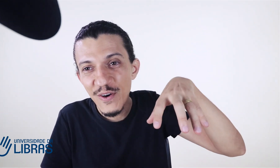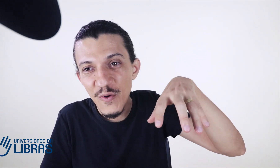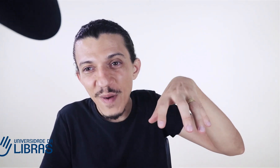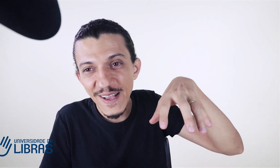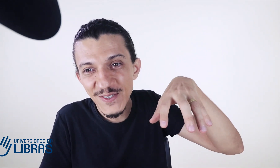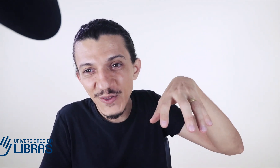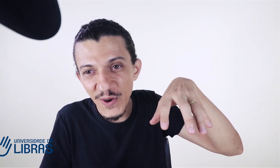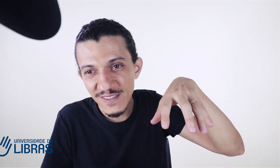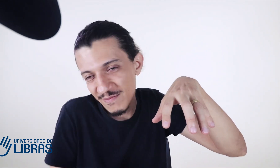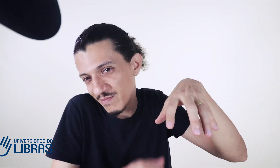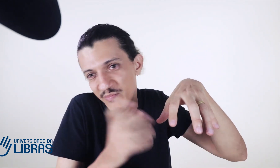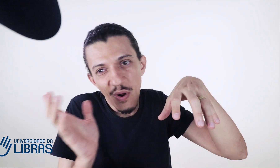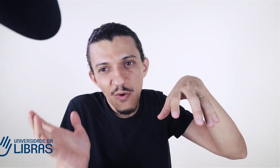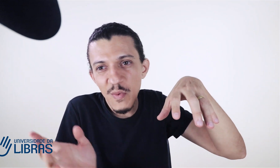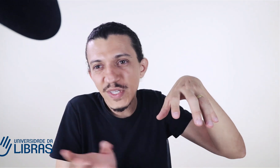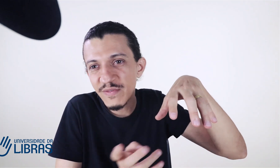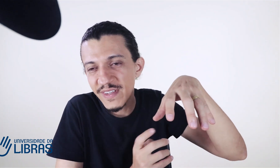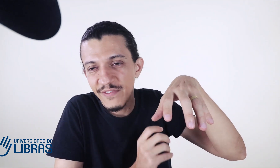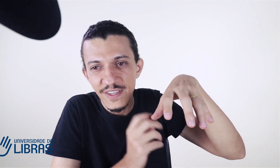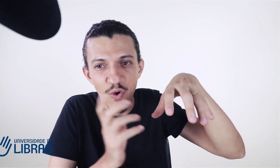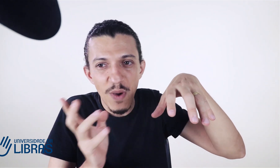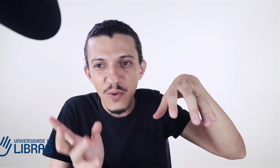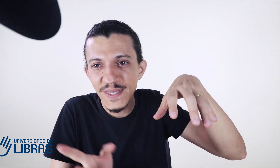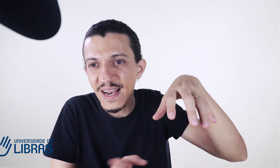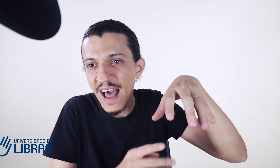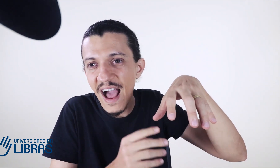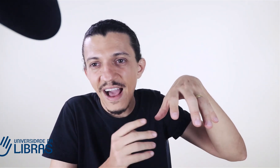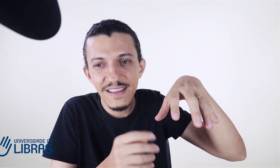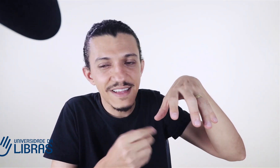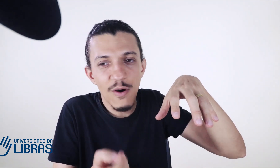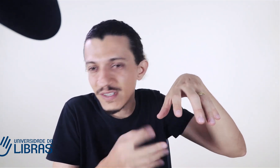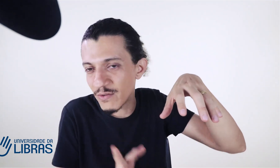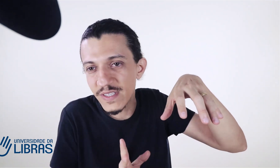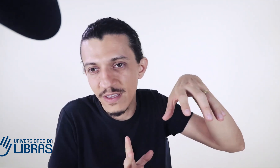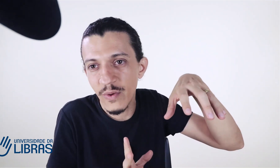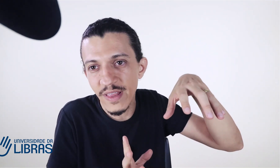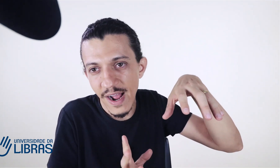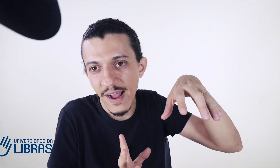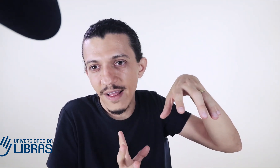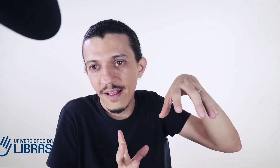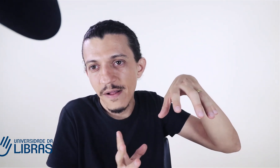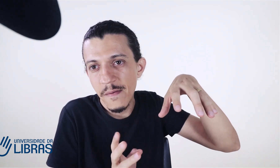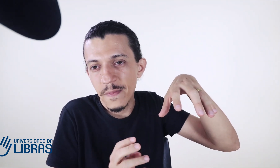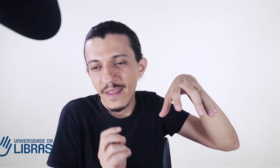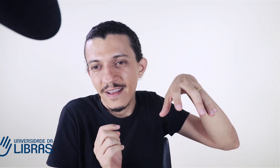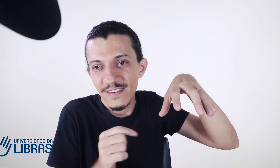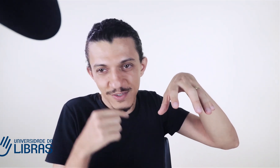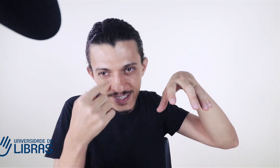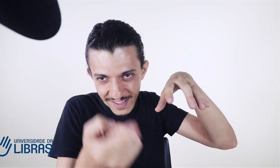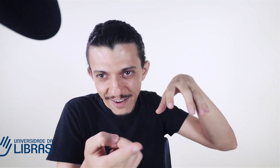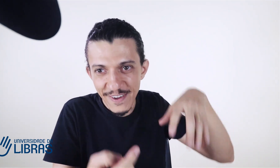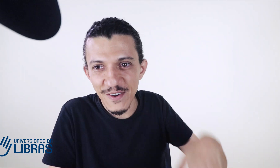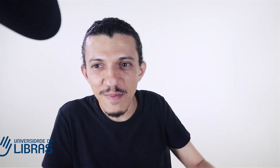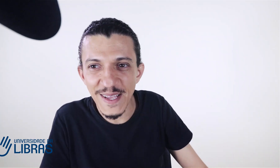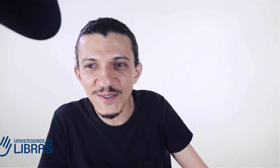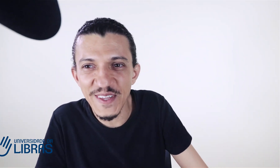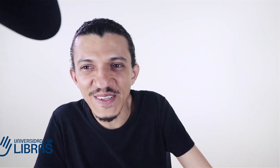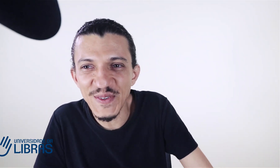o básico 2, por algum motivo você fez alguma coisa lá e tal, que você conseguiu entrar, se você tentar fazer o básico 3, não